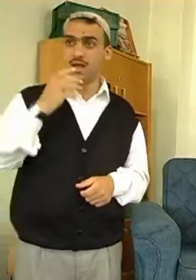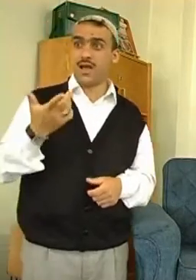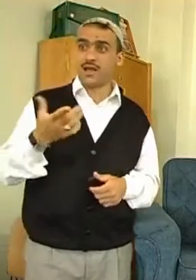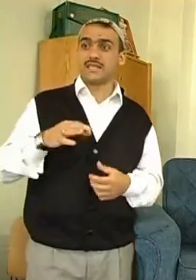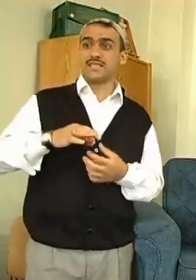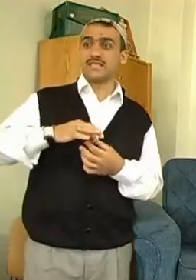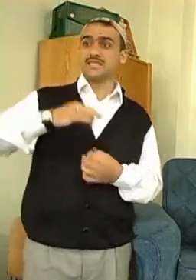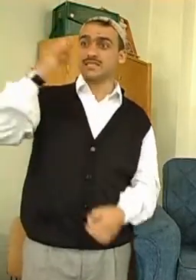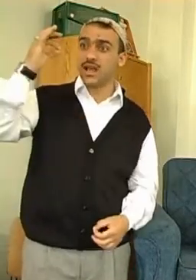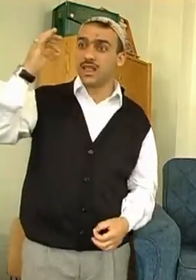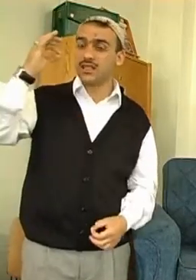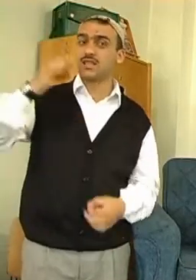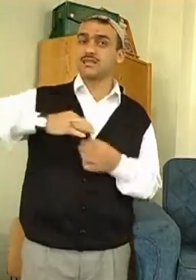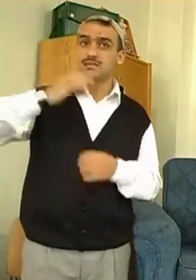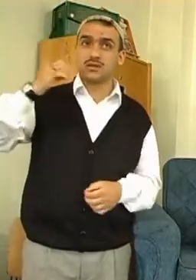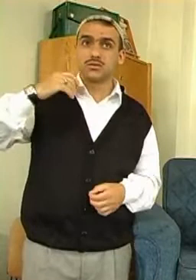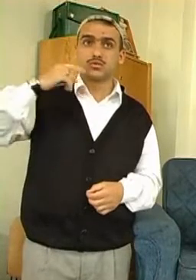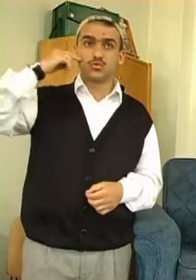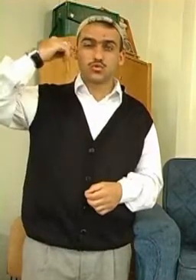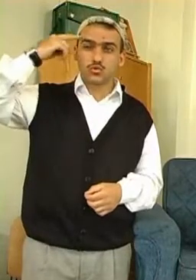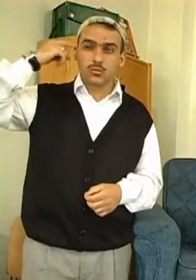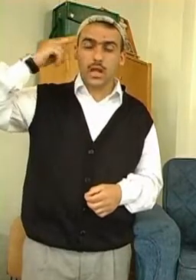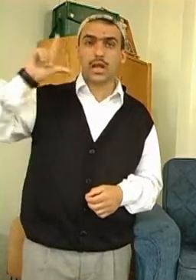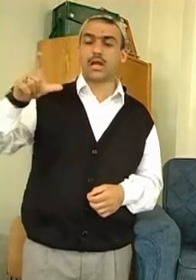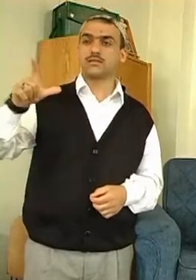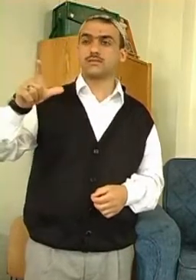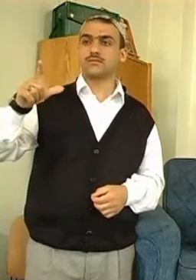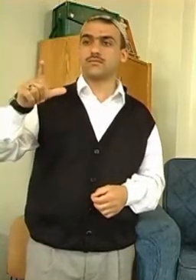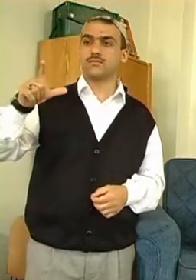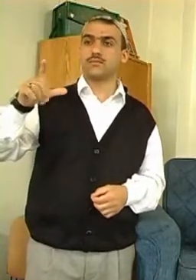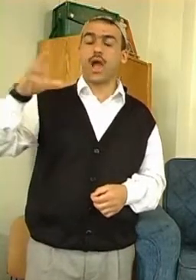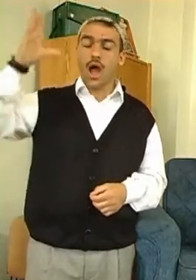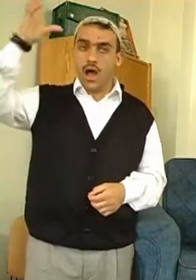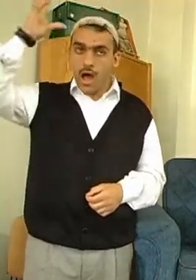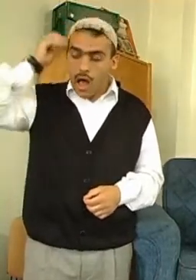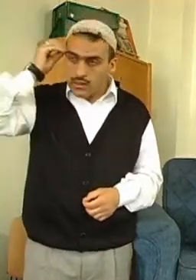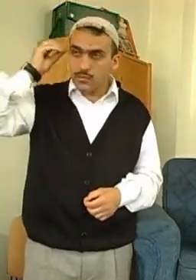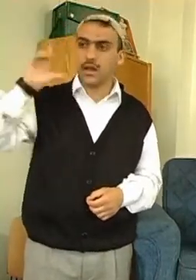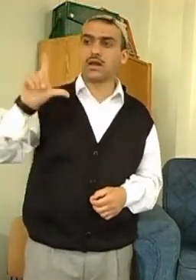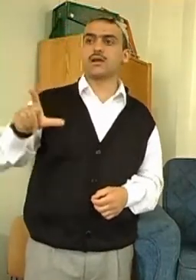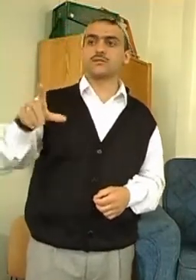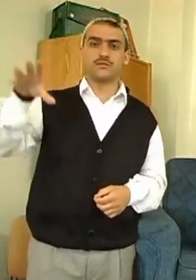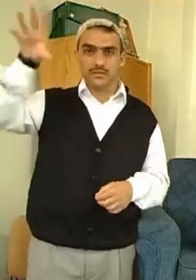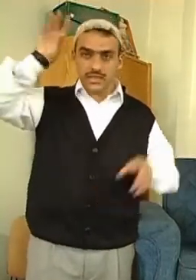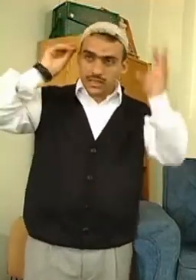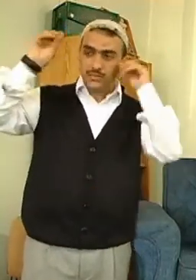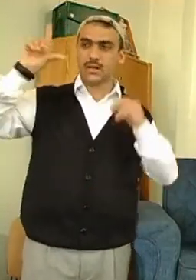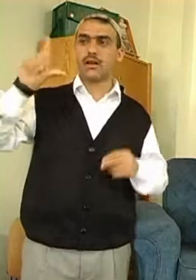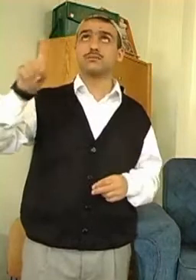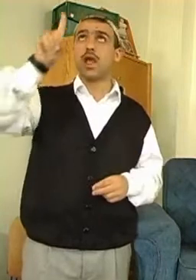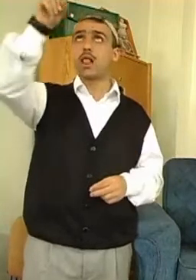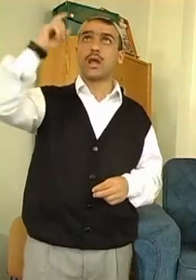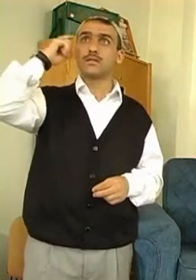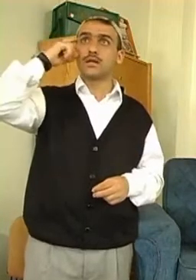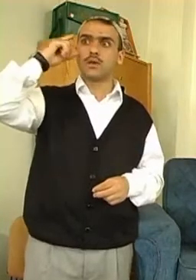Yani ihtiyaç artınca şeref artıyor. İnsan Allah'ın en muhtaç mahluku. Onun için en şerefli mahluk insan.